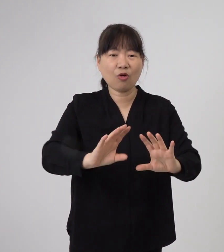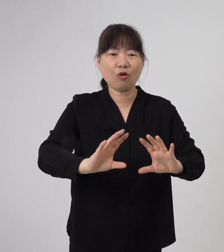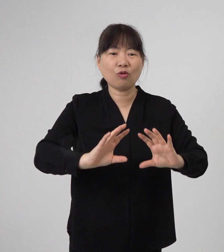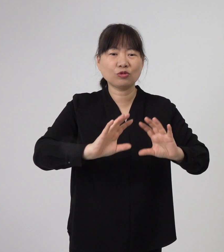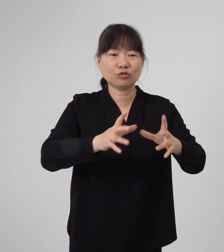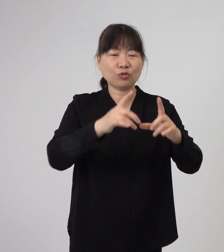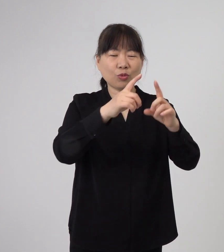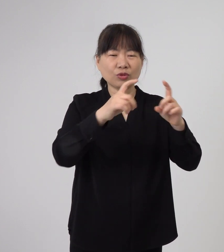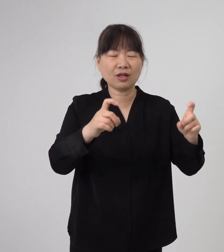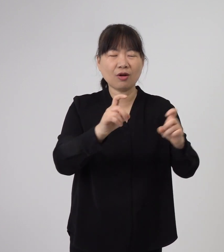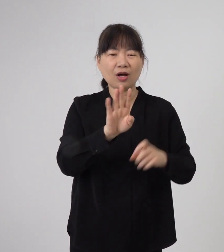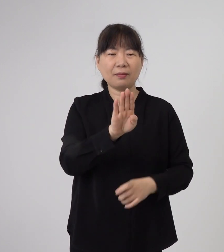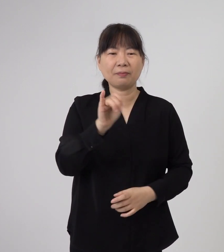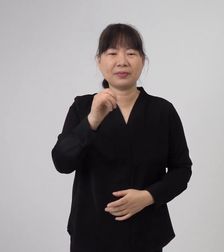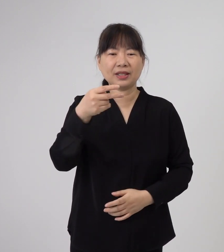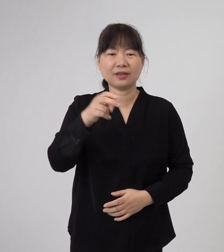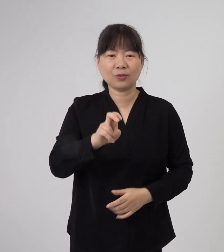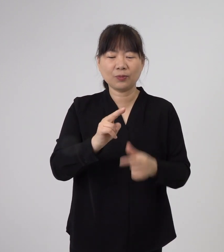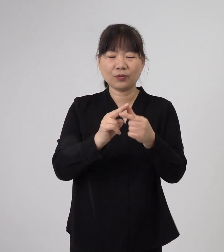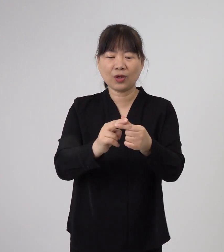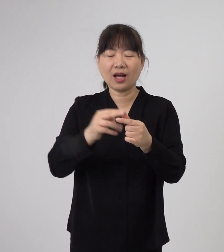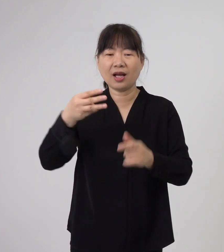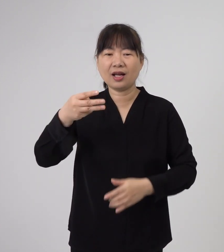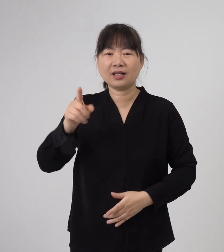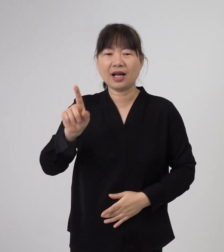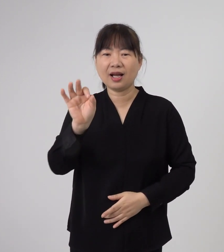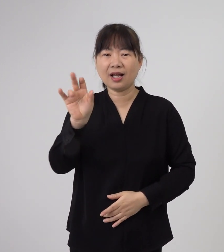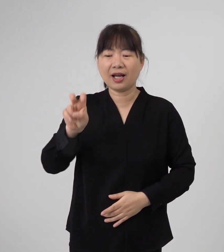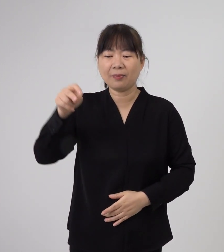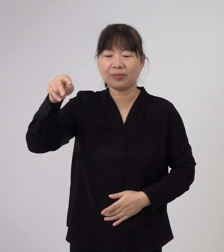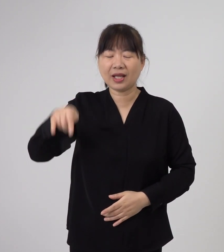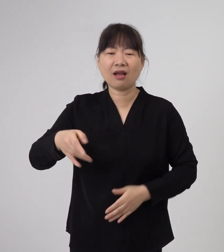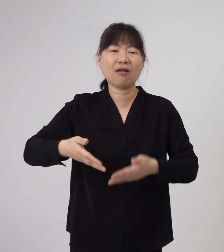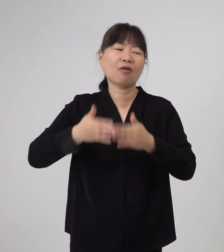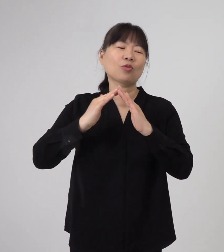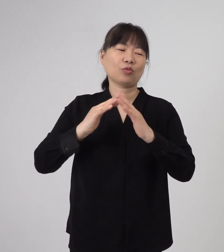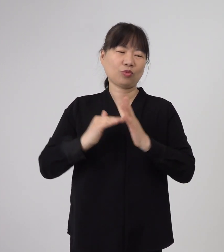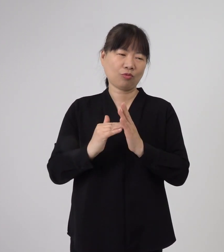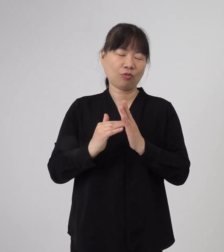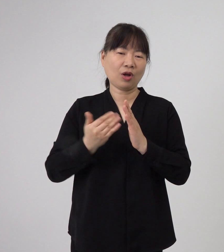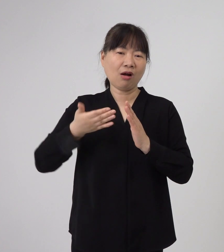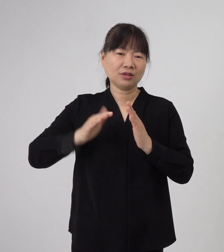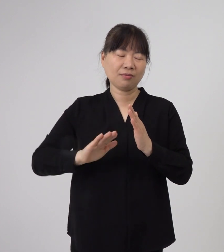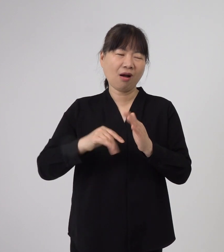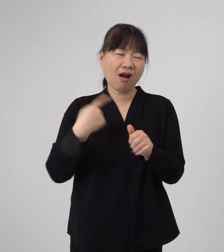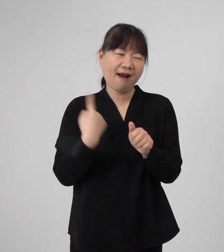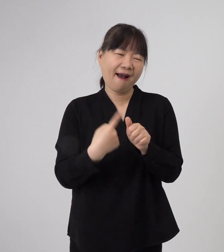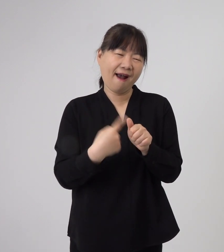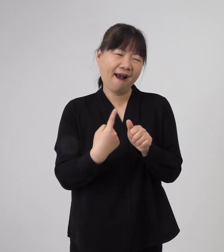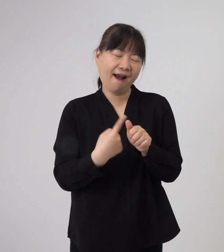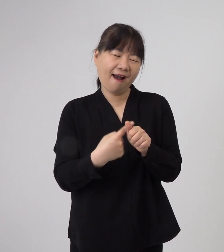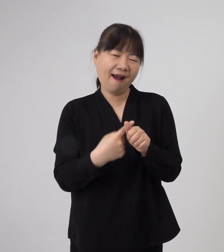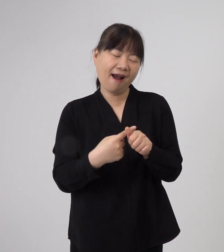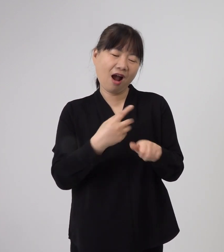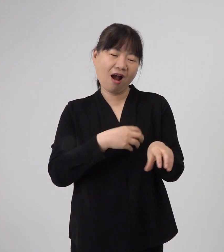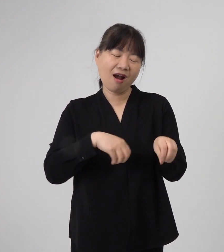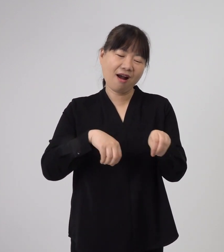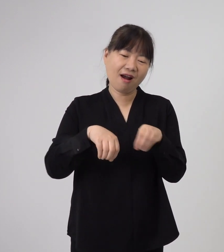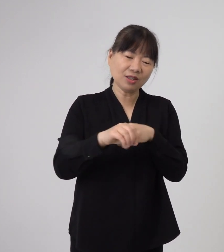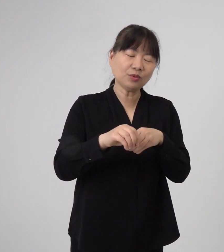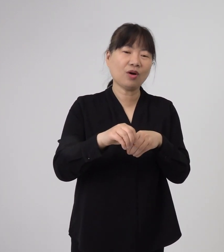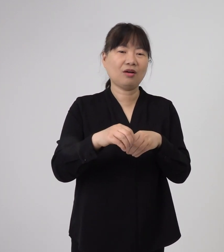람셋을 건축하니라. 그러나 학대를 받을수록 더욱 번성하여